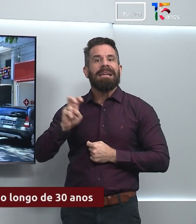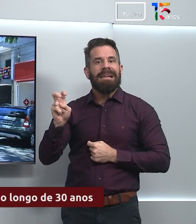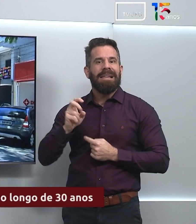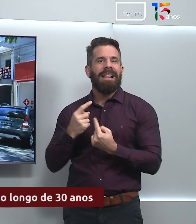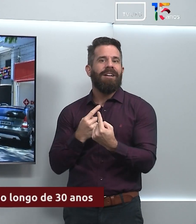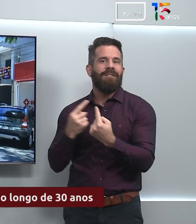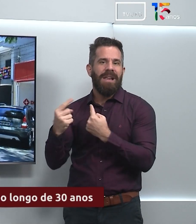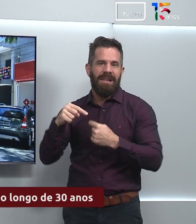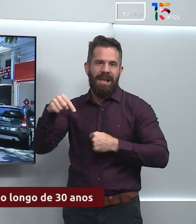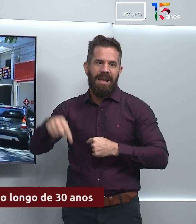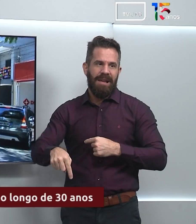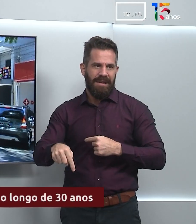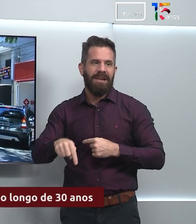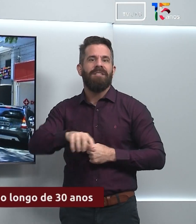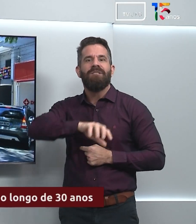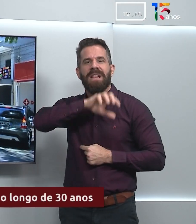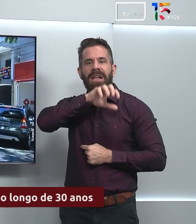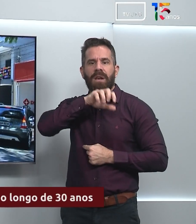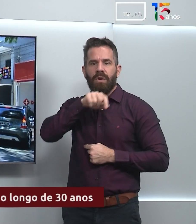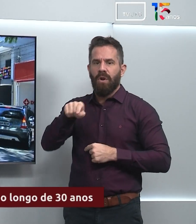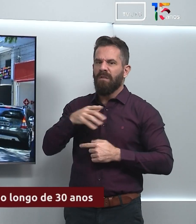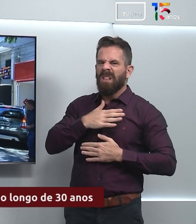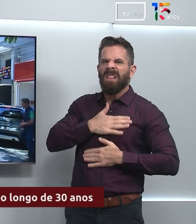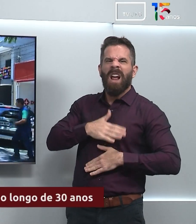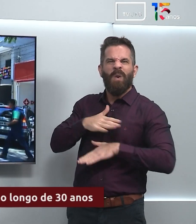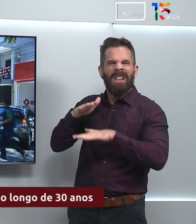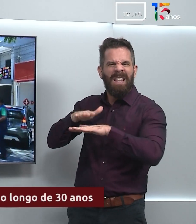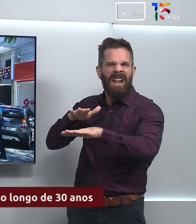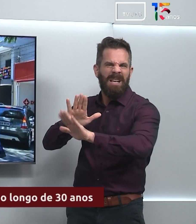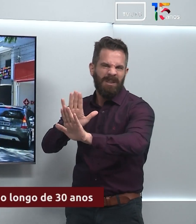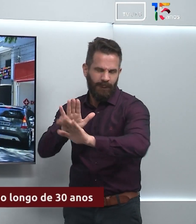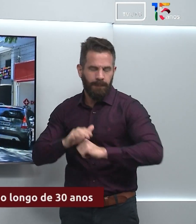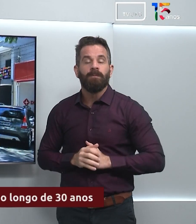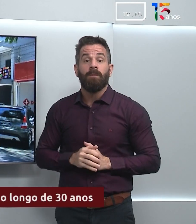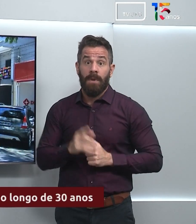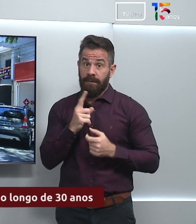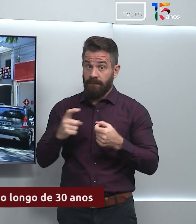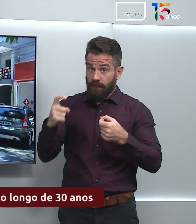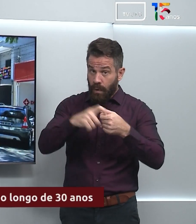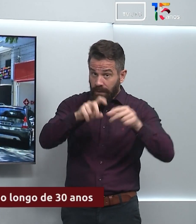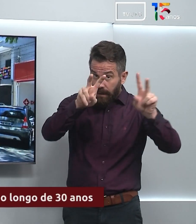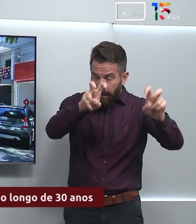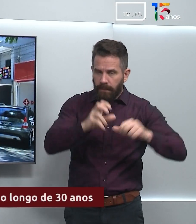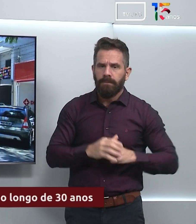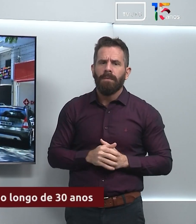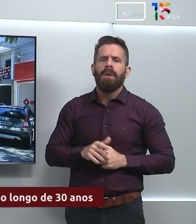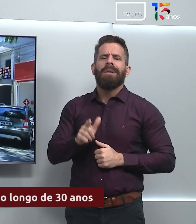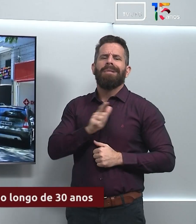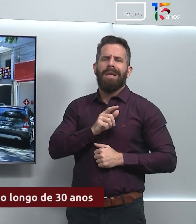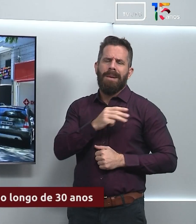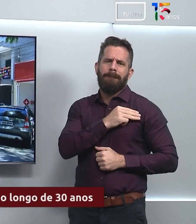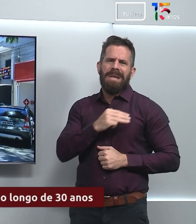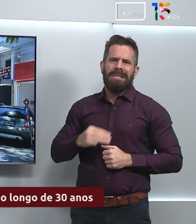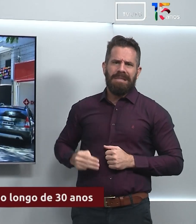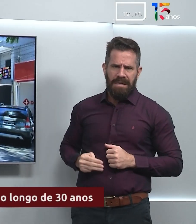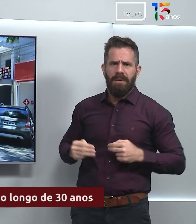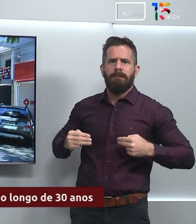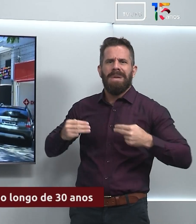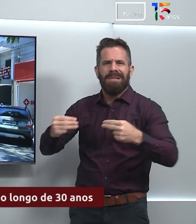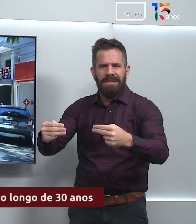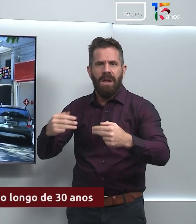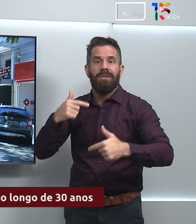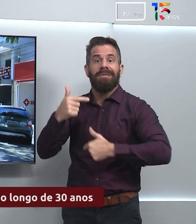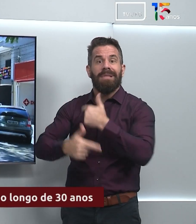Goiânia. Por enquanto, trânsito tranquilo. Voltando então. De acordo com o Ministério do Trabalho e Emprego, de